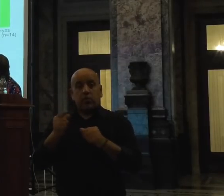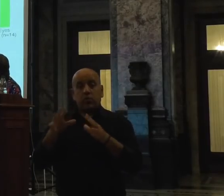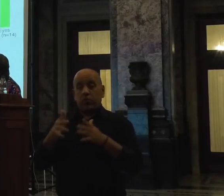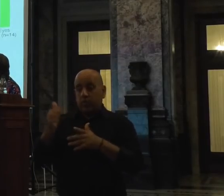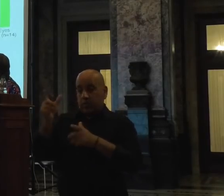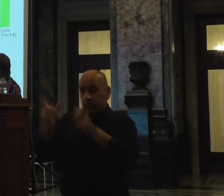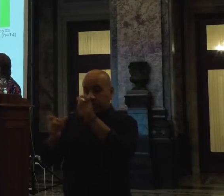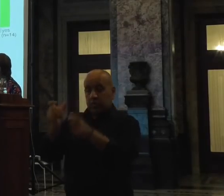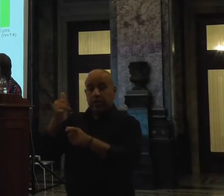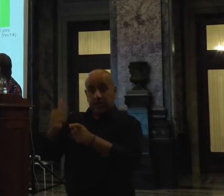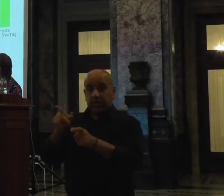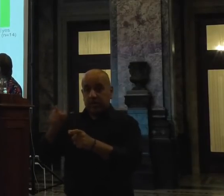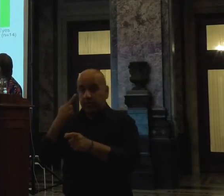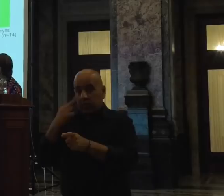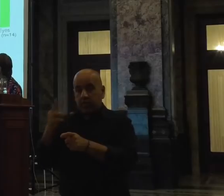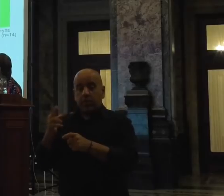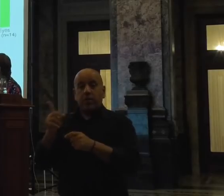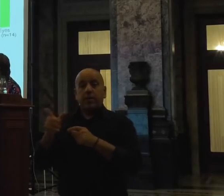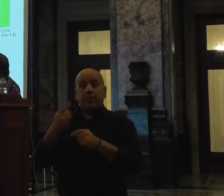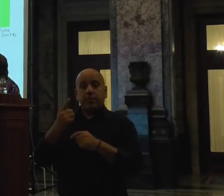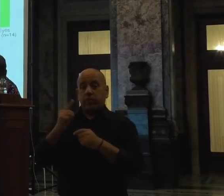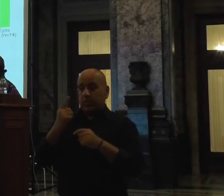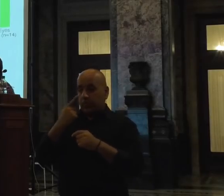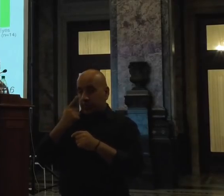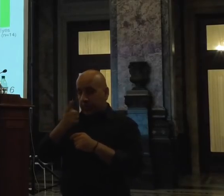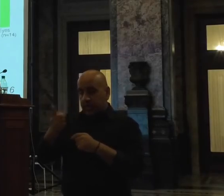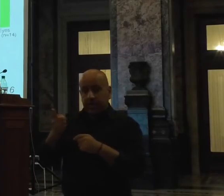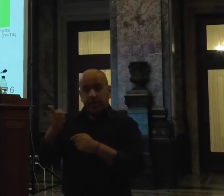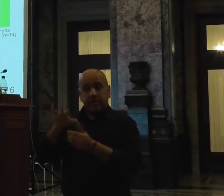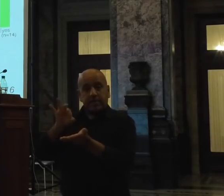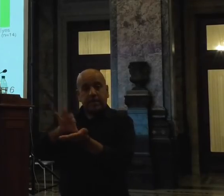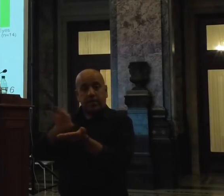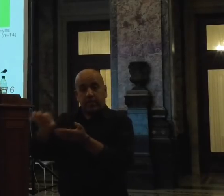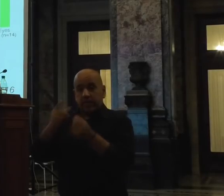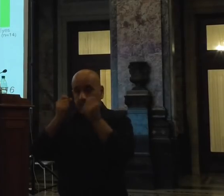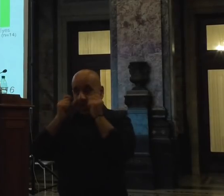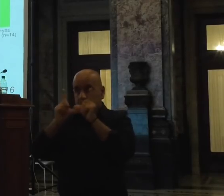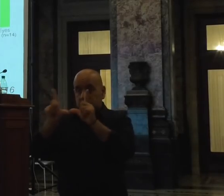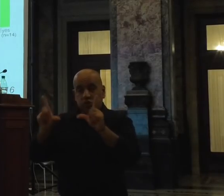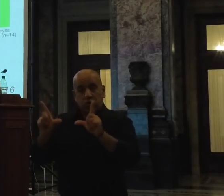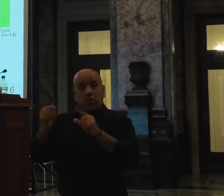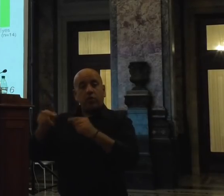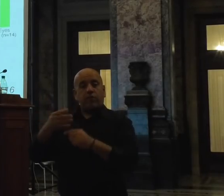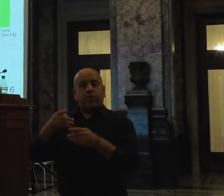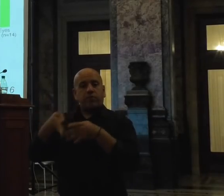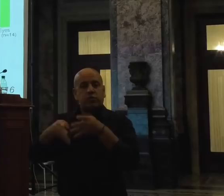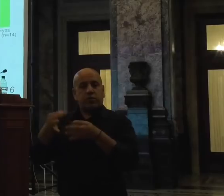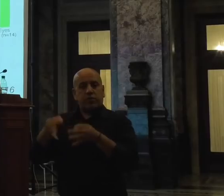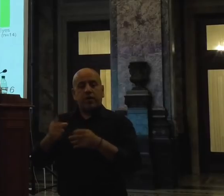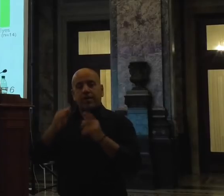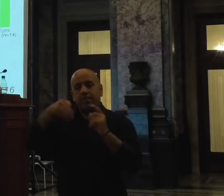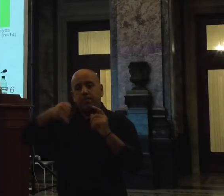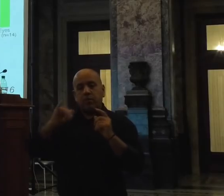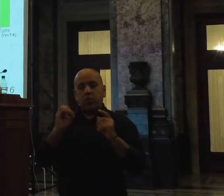y primero tenemos que revisar que su sistema atencional sí funcione. Porque, interesantemente, lo que cambia en la ambliopía no es el